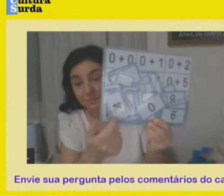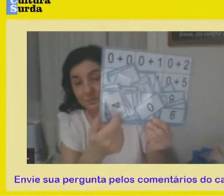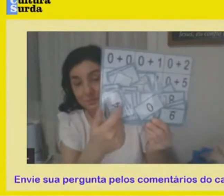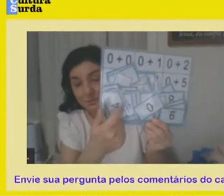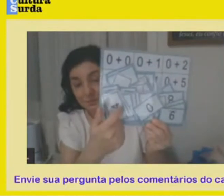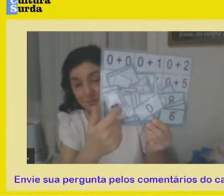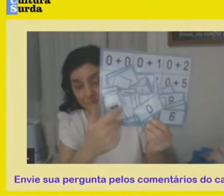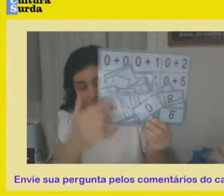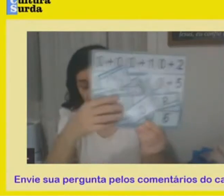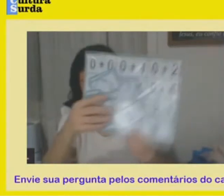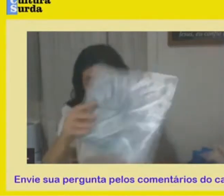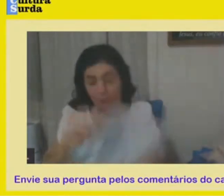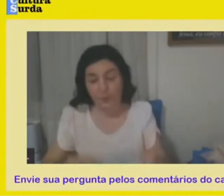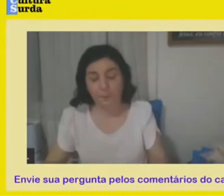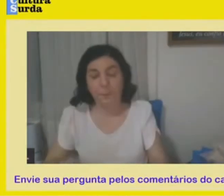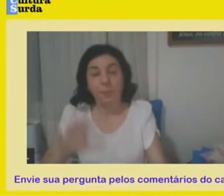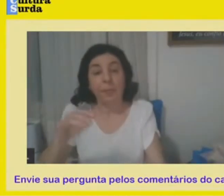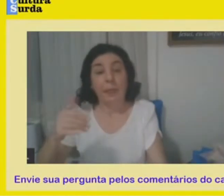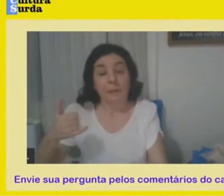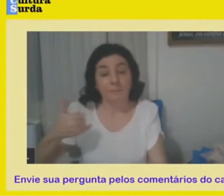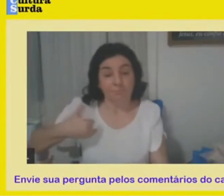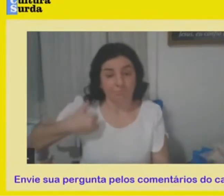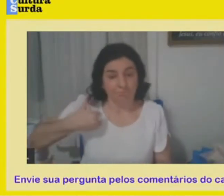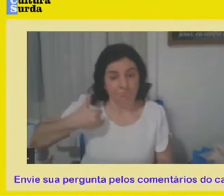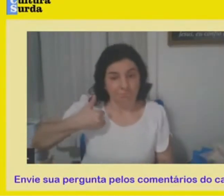com a imagem.